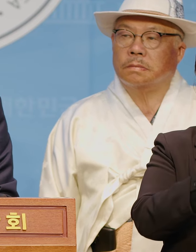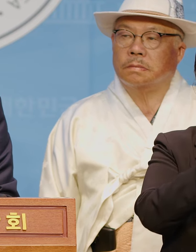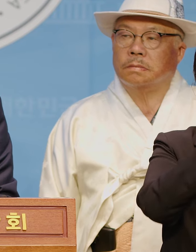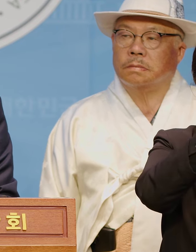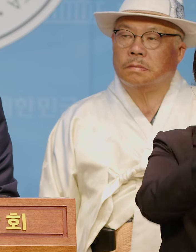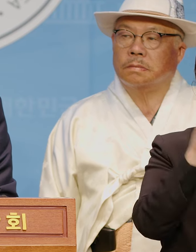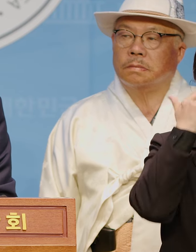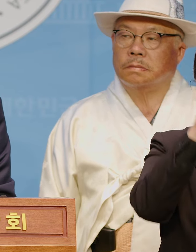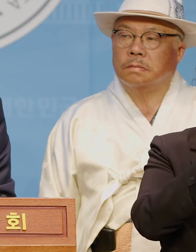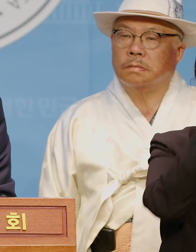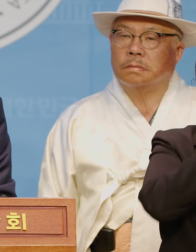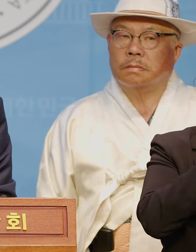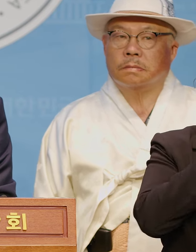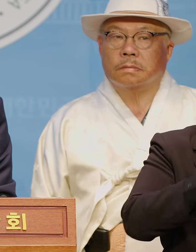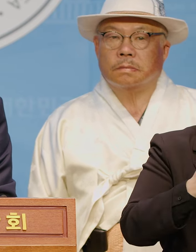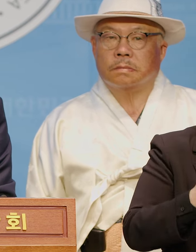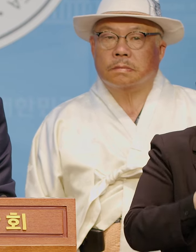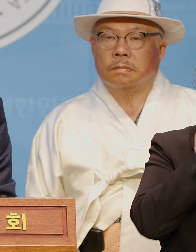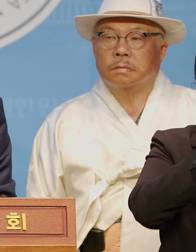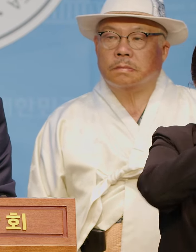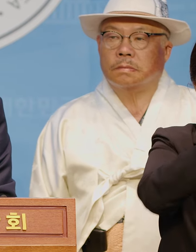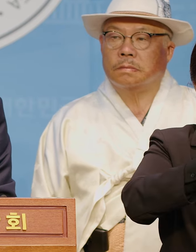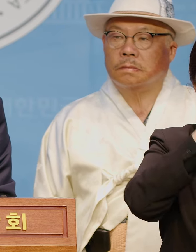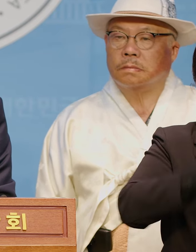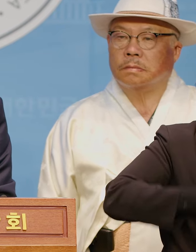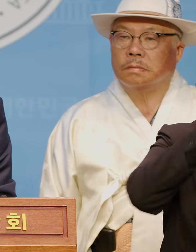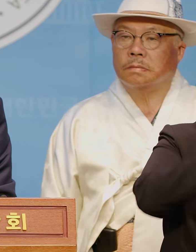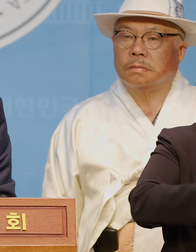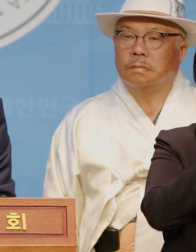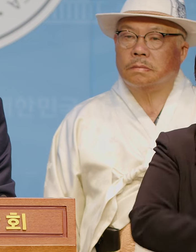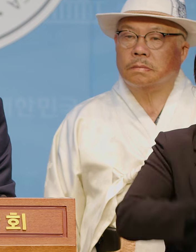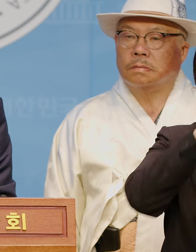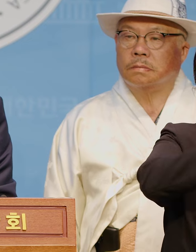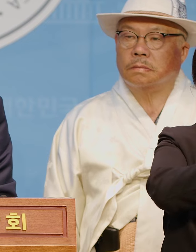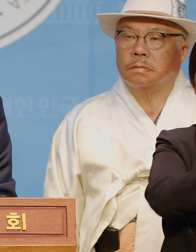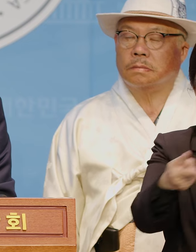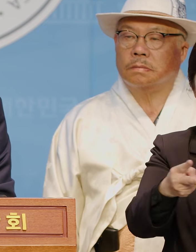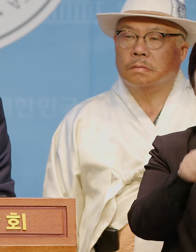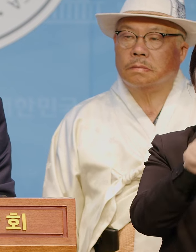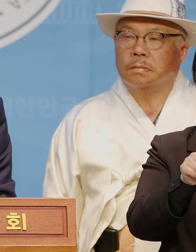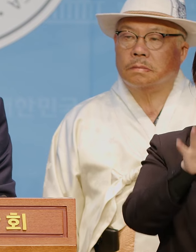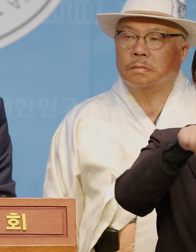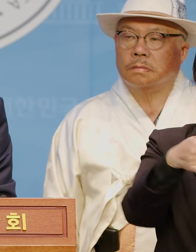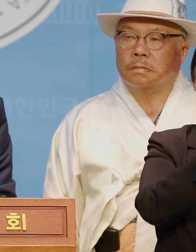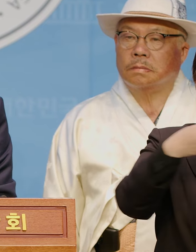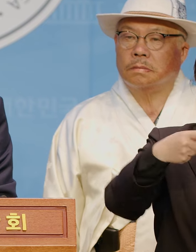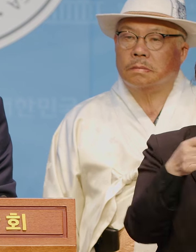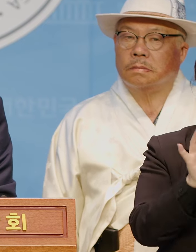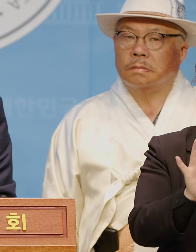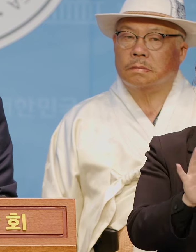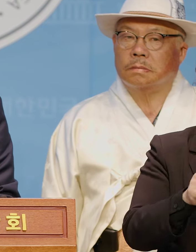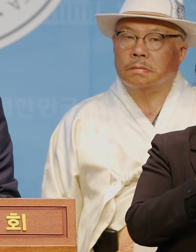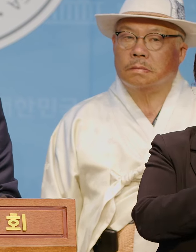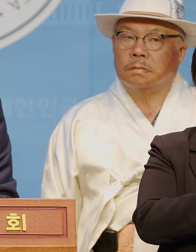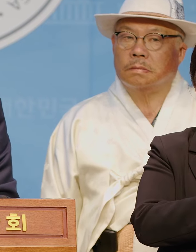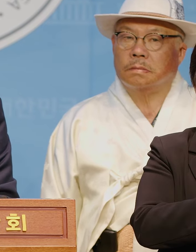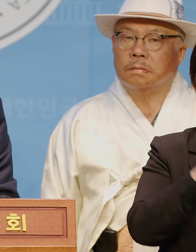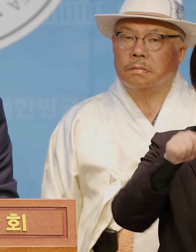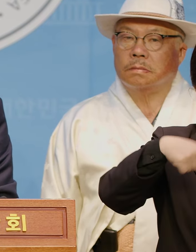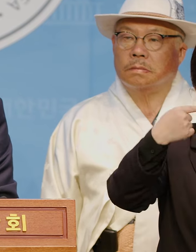있는 것도 아닙니다 서울양평 고속도로 종경 특의 중심에 있는 원유 장관은 후임